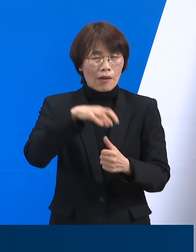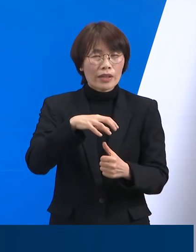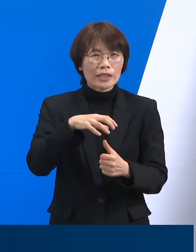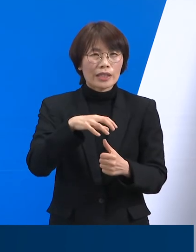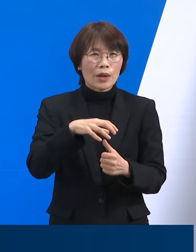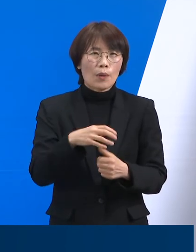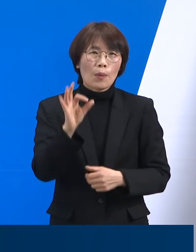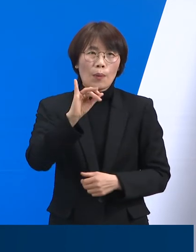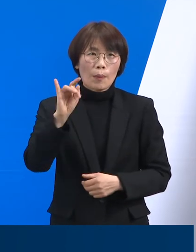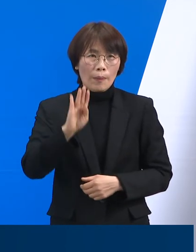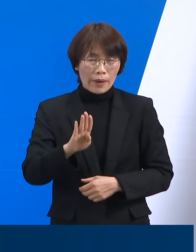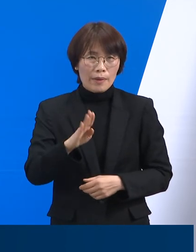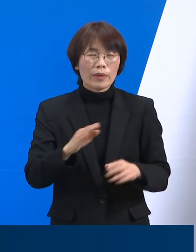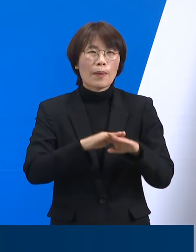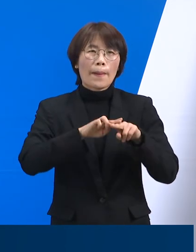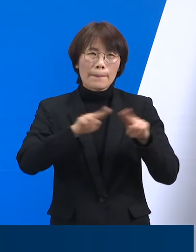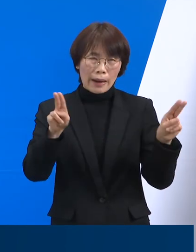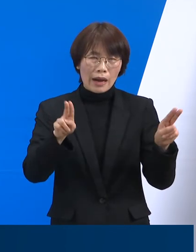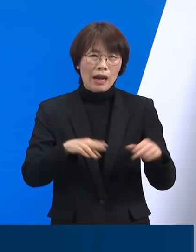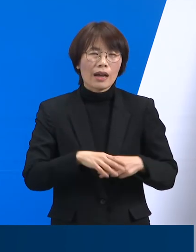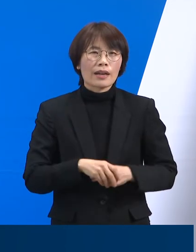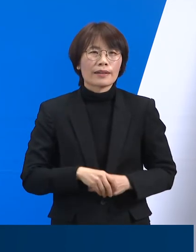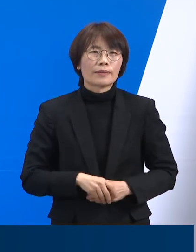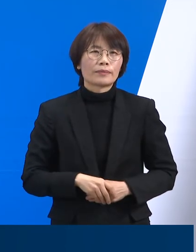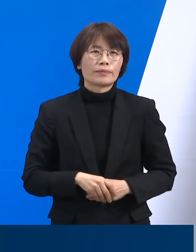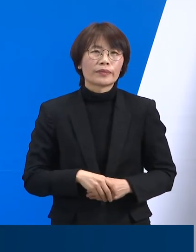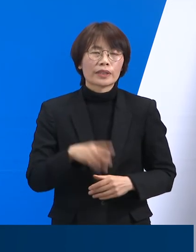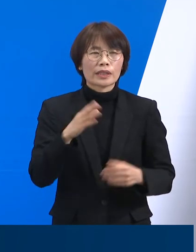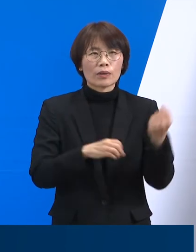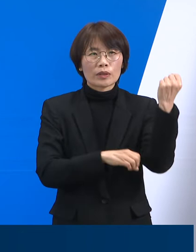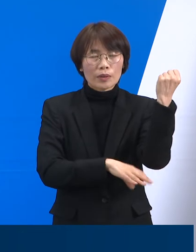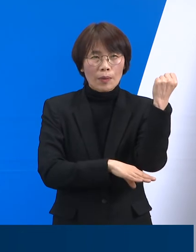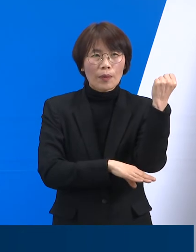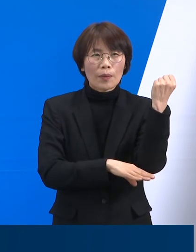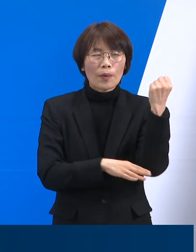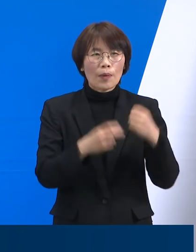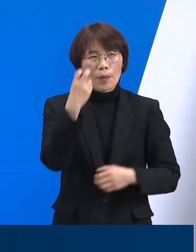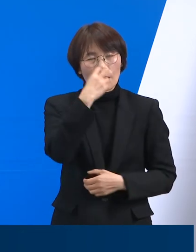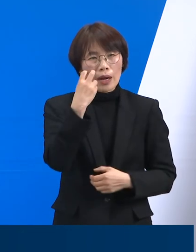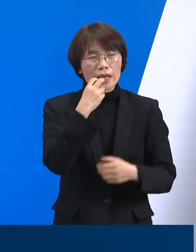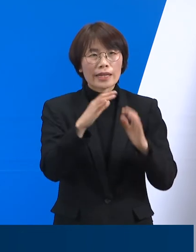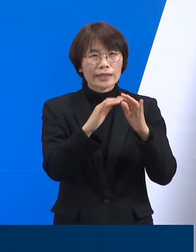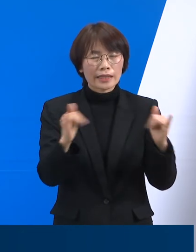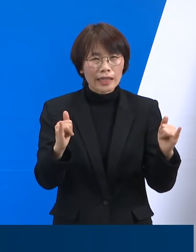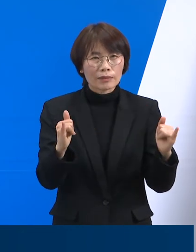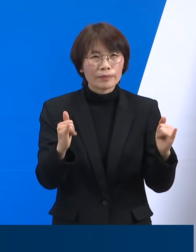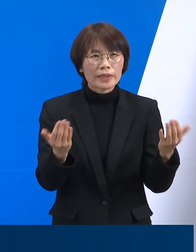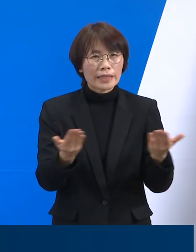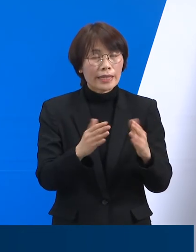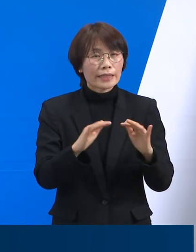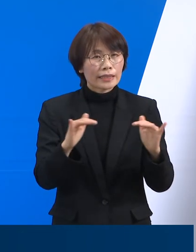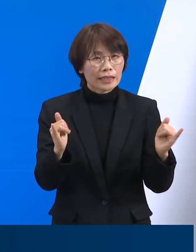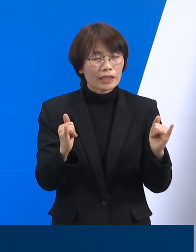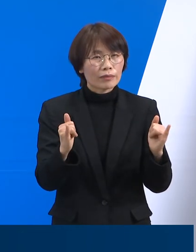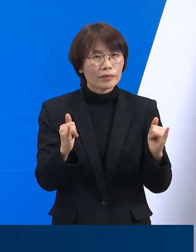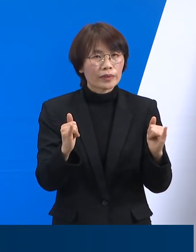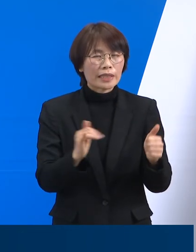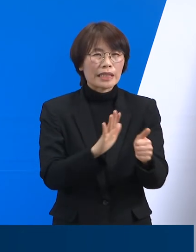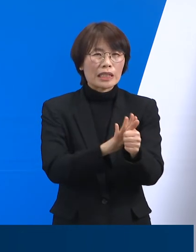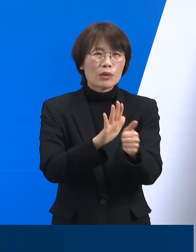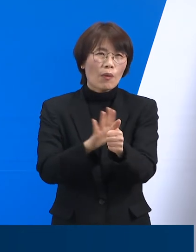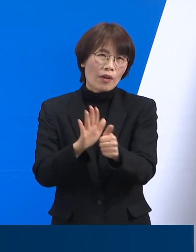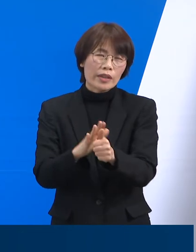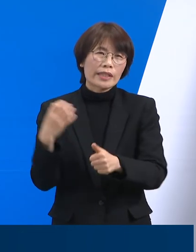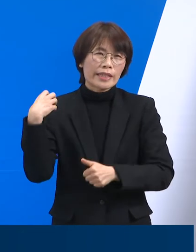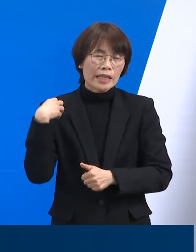확진자와 공동격리자의 격리 방식도 개편하여 기존 자가격리 관리 인력을 방역재택치료 지원 인력으로